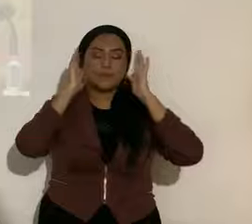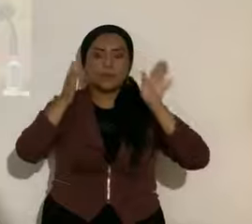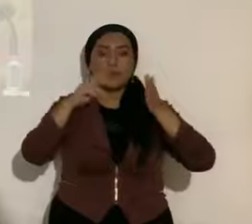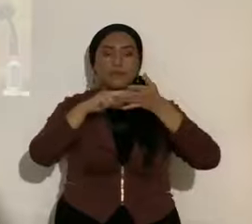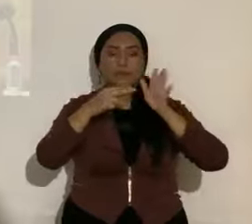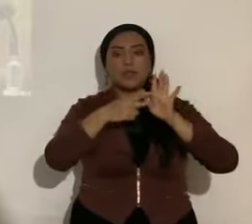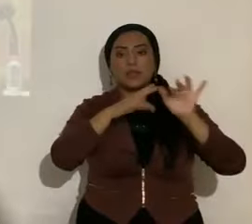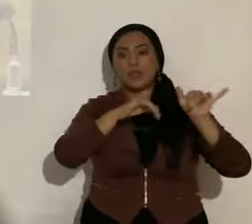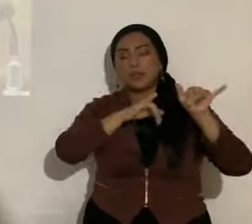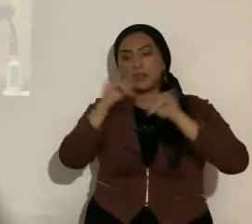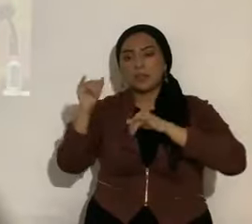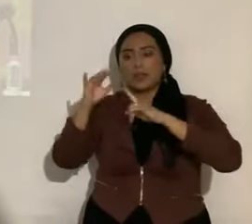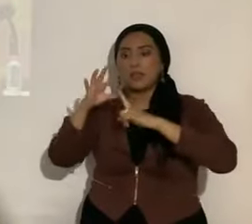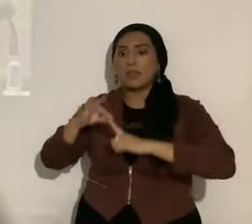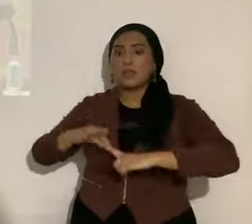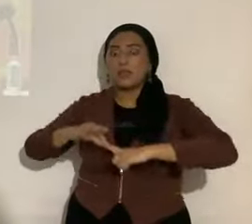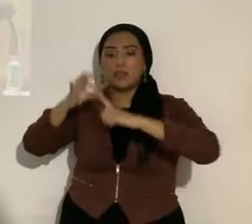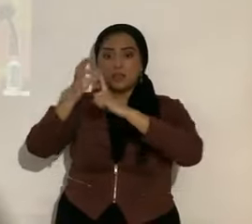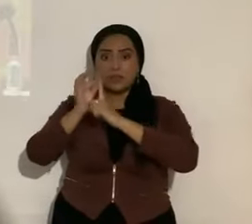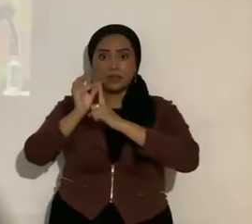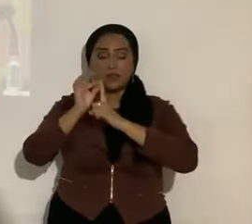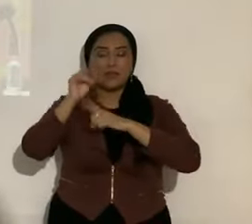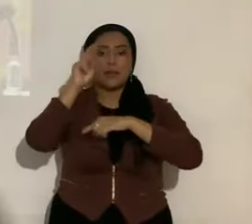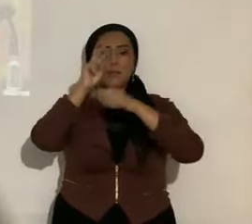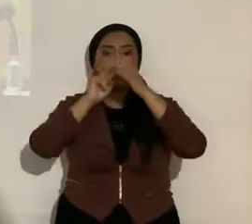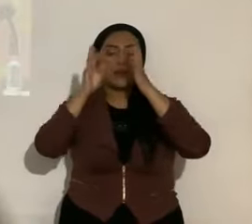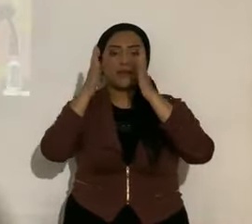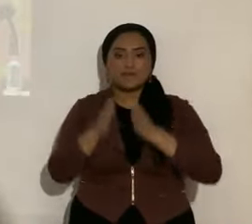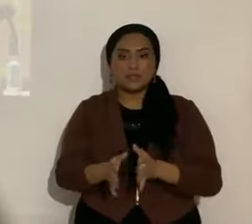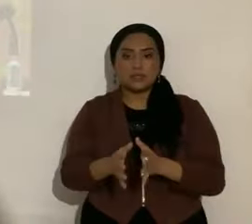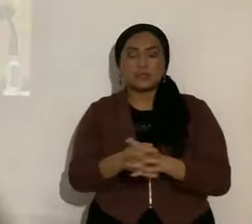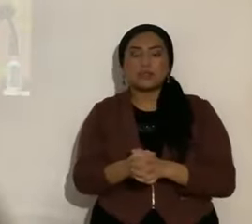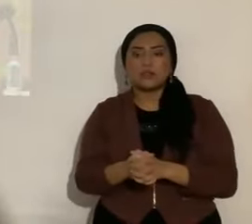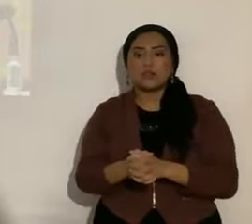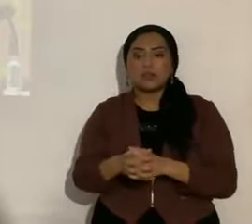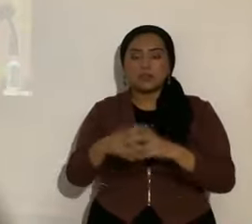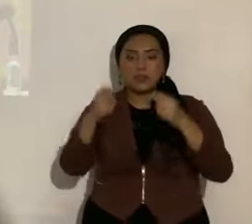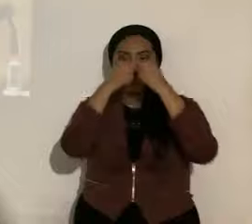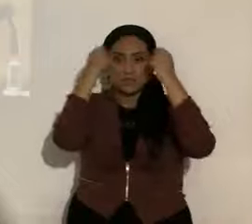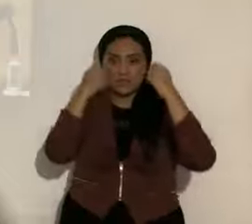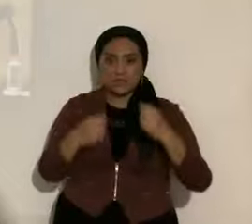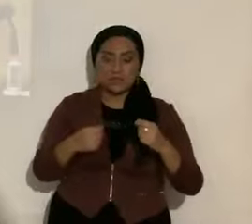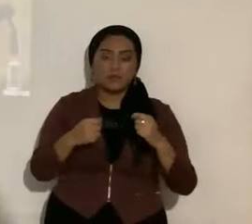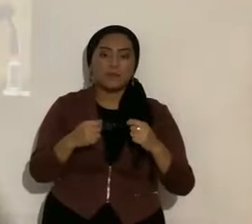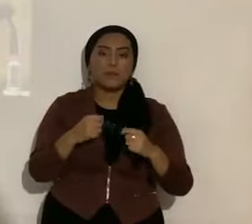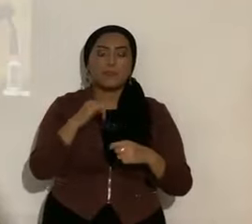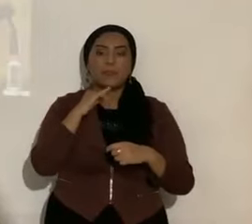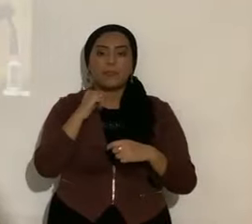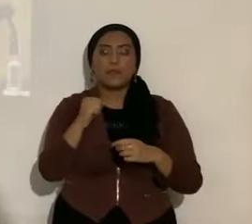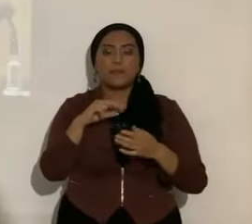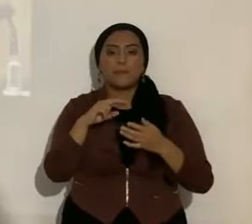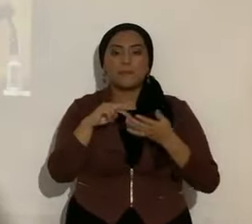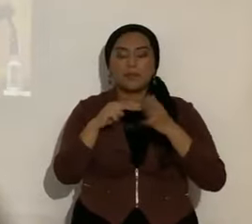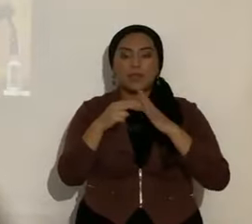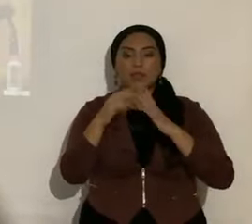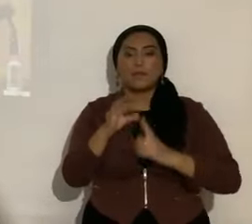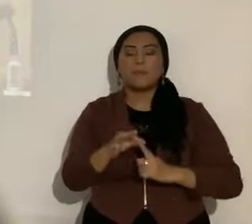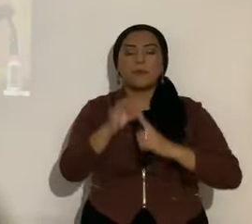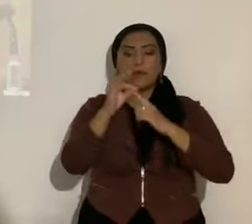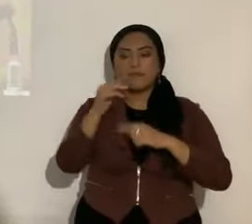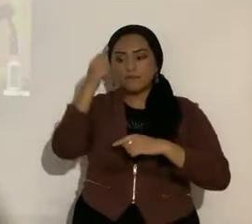una señal especial de un profeta. El talit, repito, es una señal especial